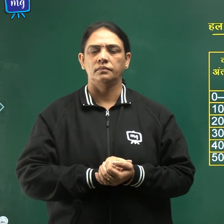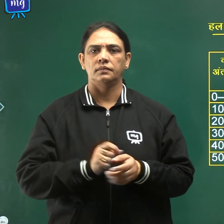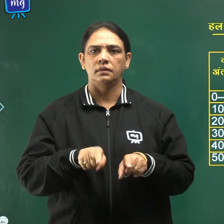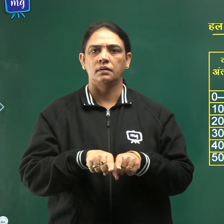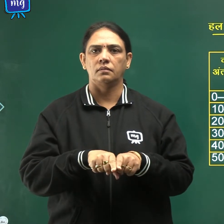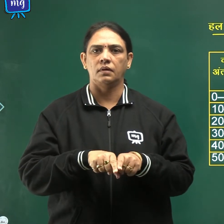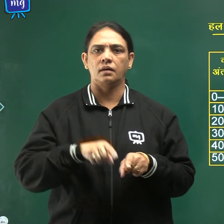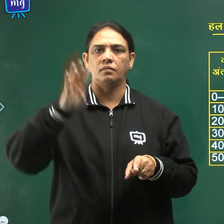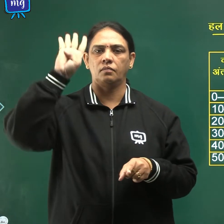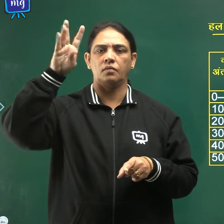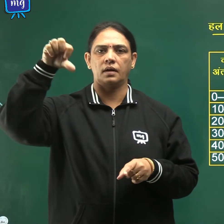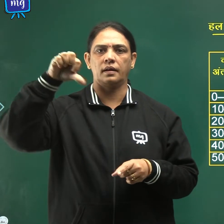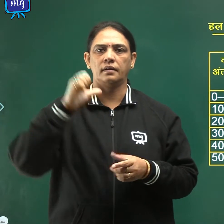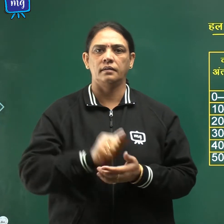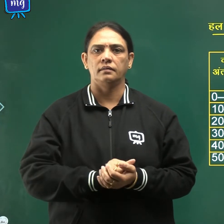बराबर 49,